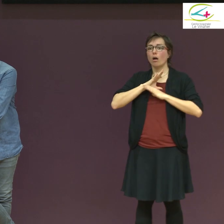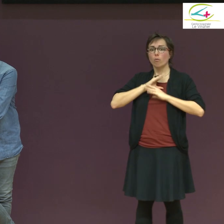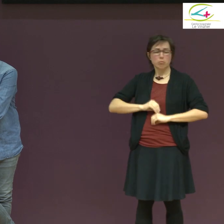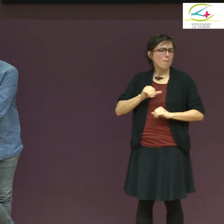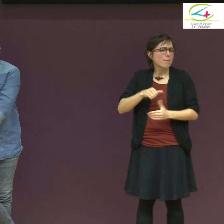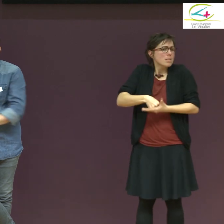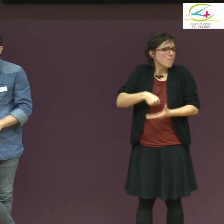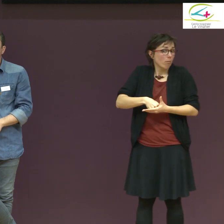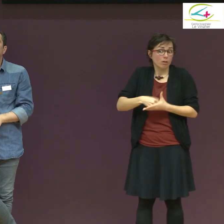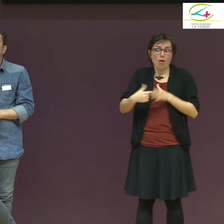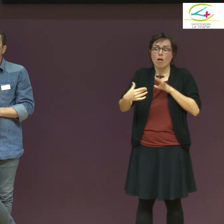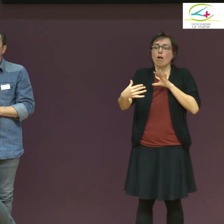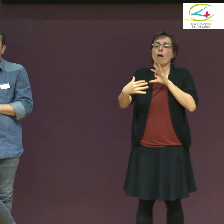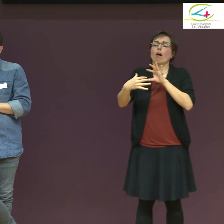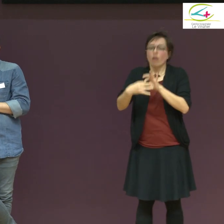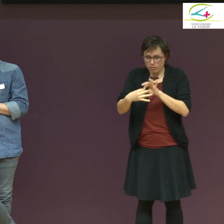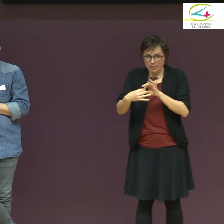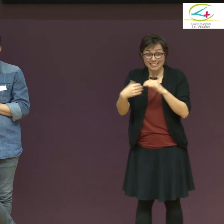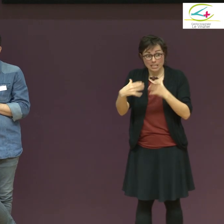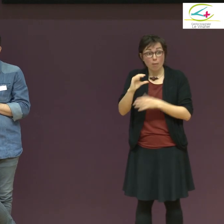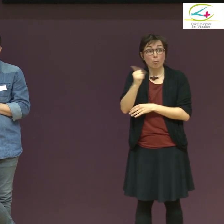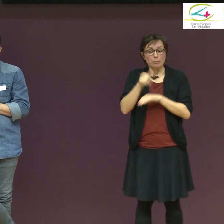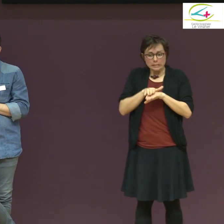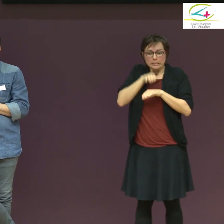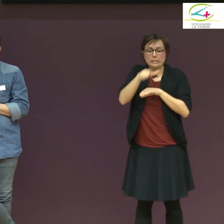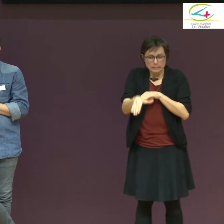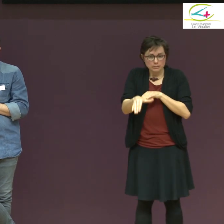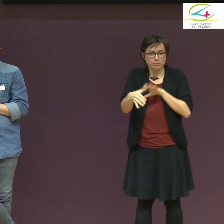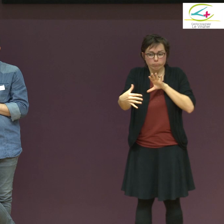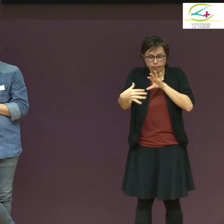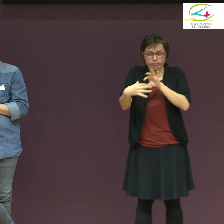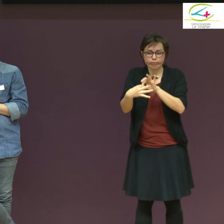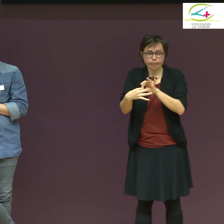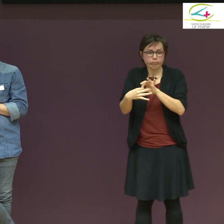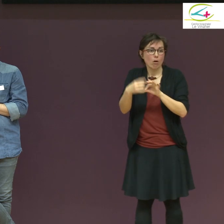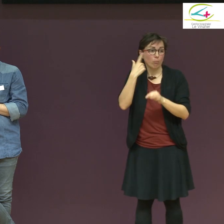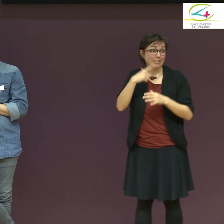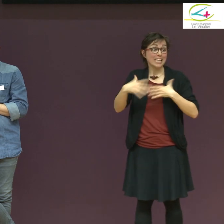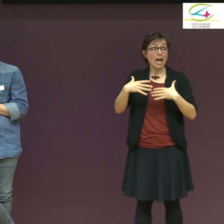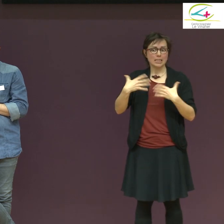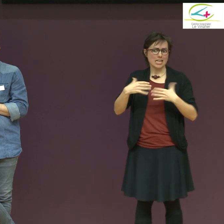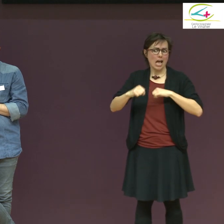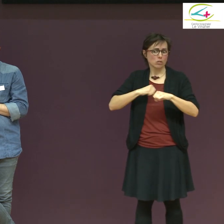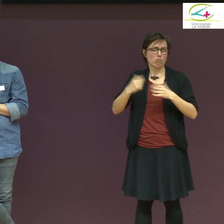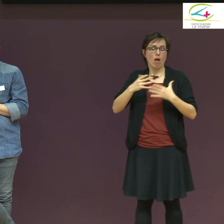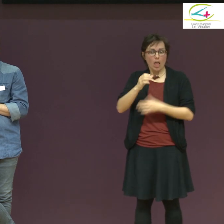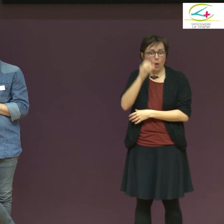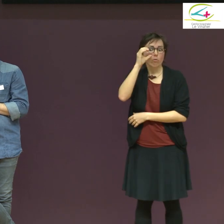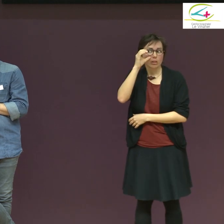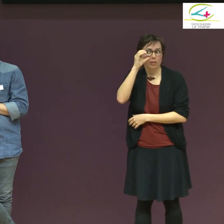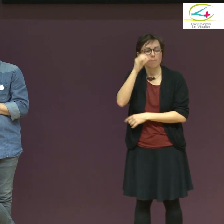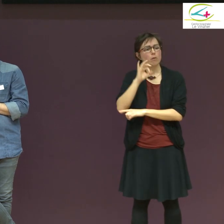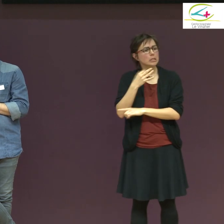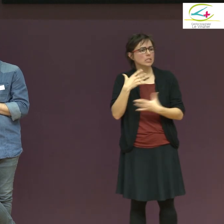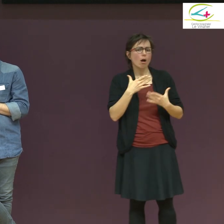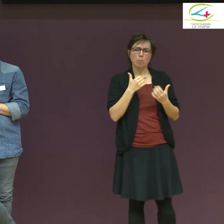minima, est-ce que ce n'est pas aussi une première piste, hein, dans le que proposer, que faire ? En tout cas, vous proposez déjà